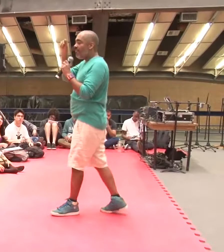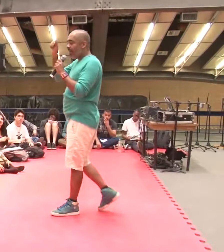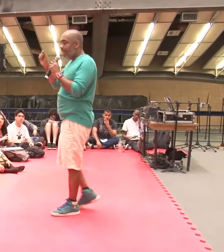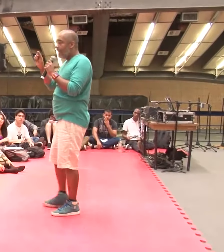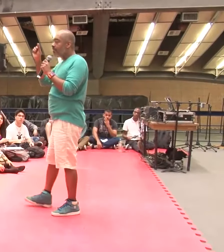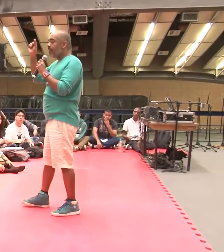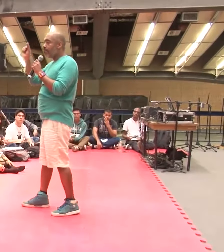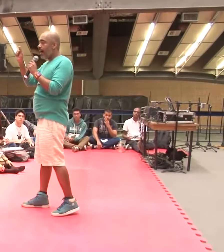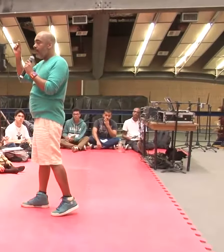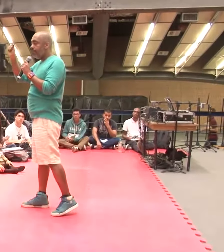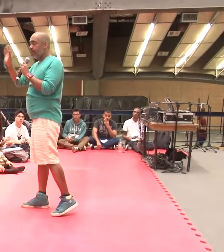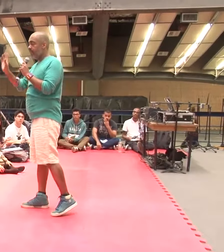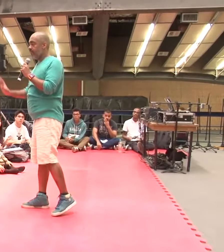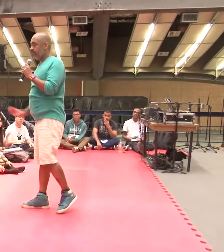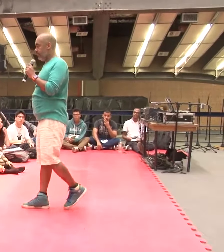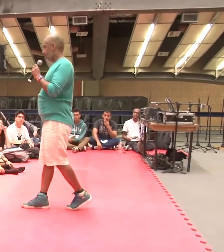Não, é uma faquinha de limpar